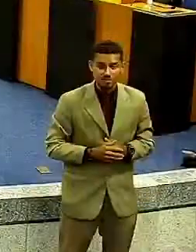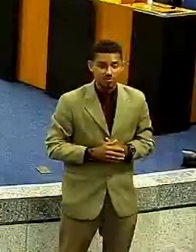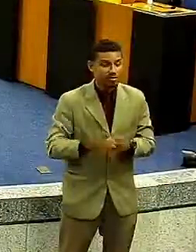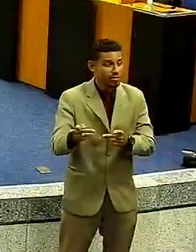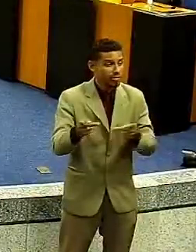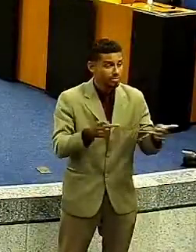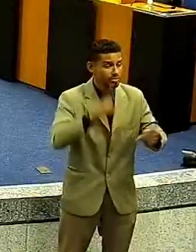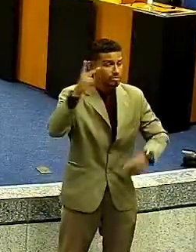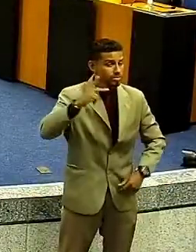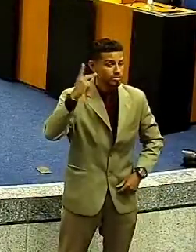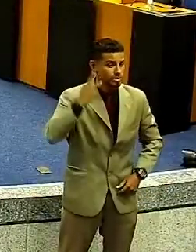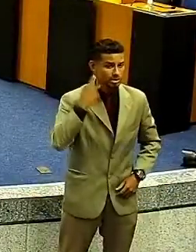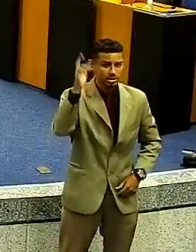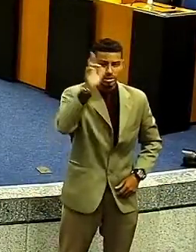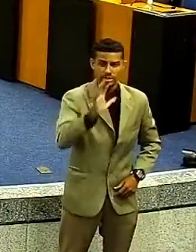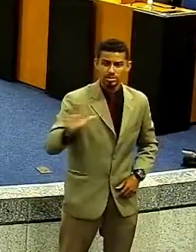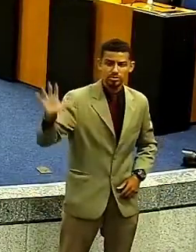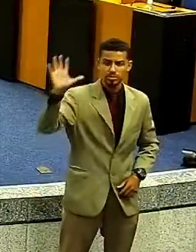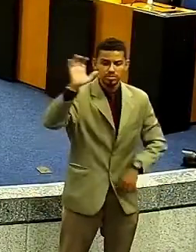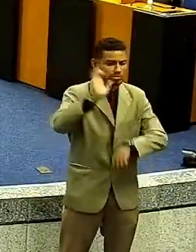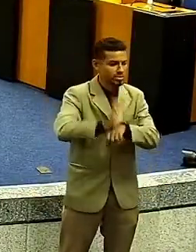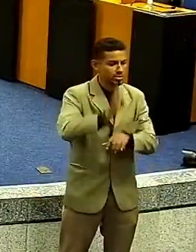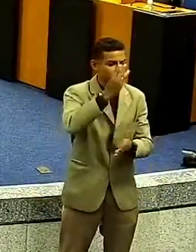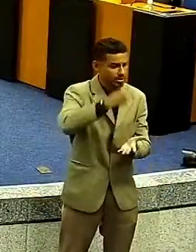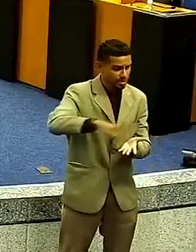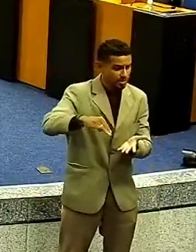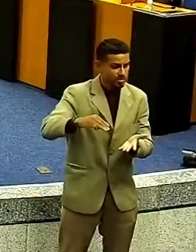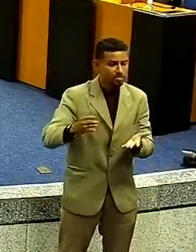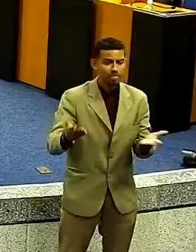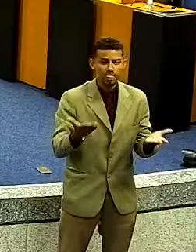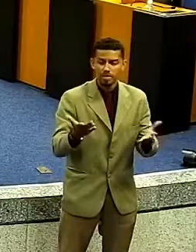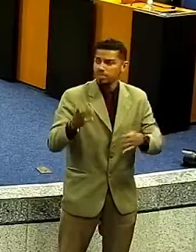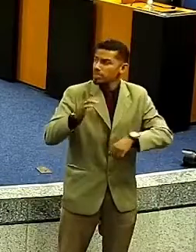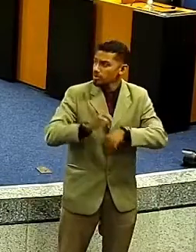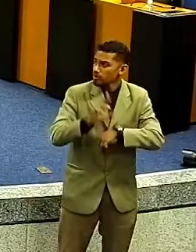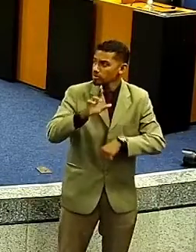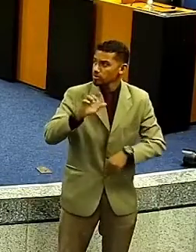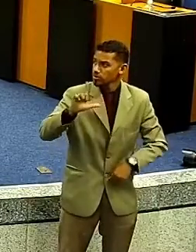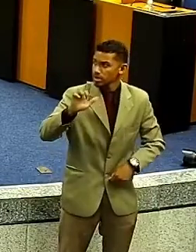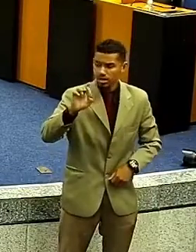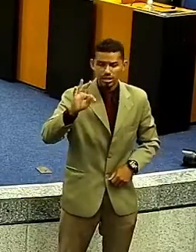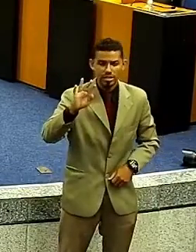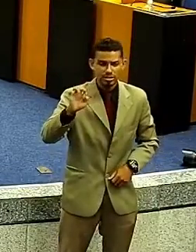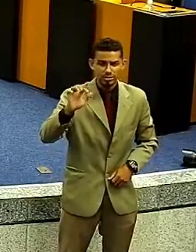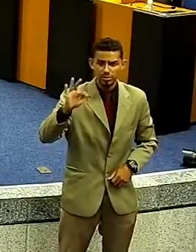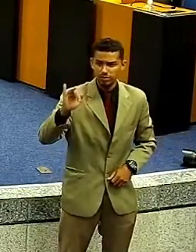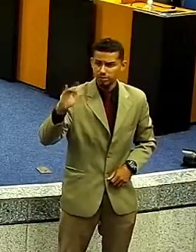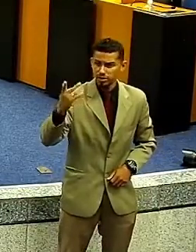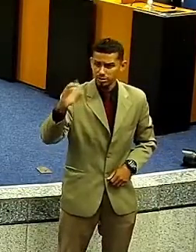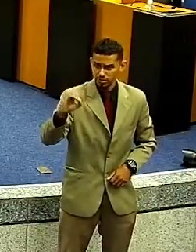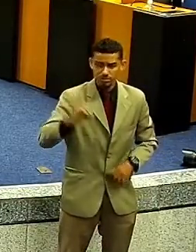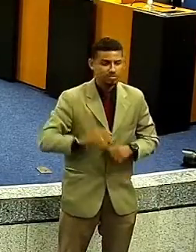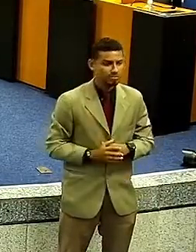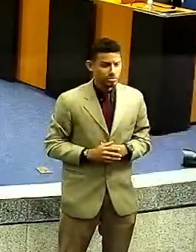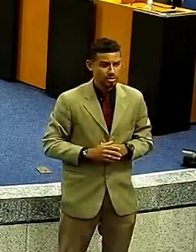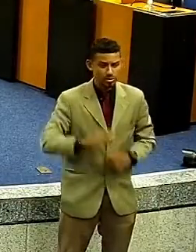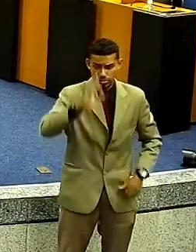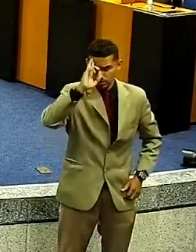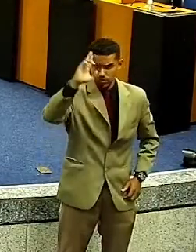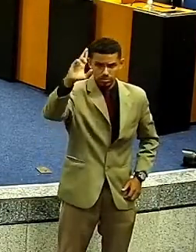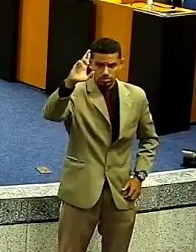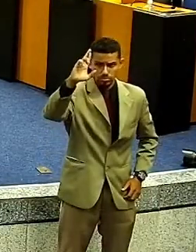o procurador Regional Eleitoral do Maranhão Dr José Leite filho e o diretor